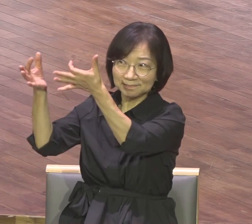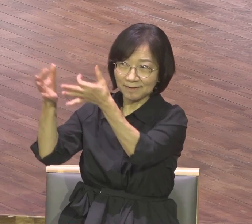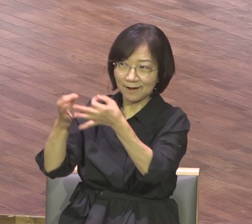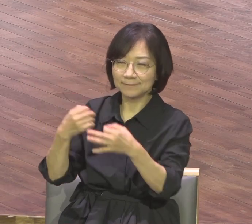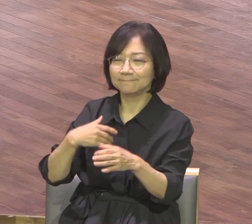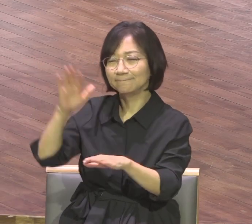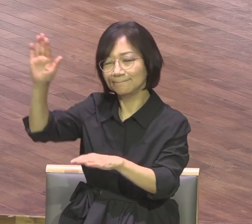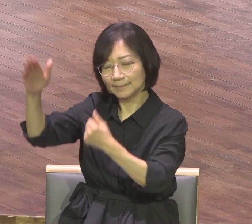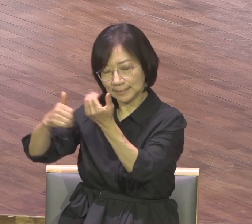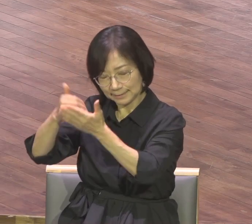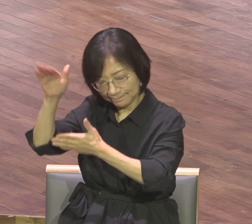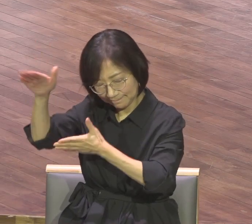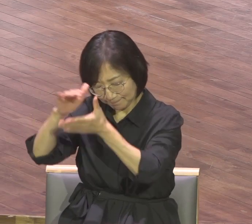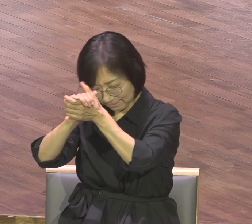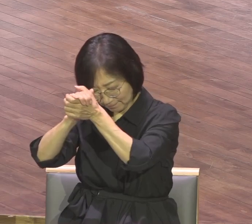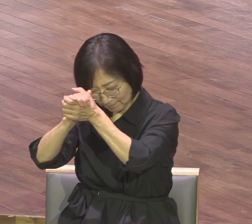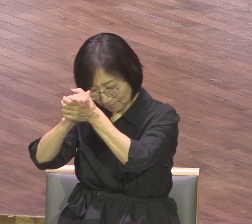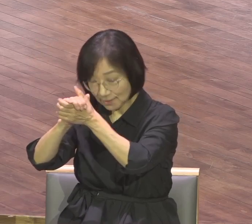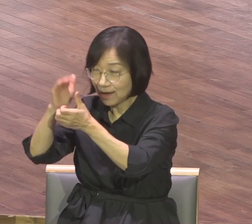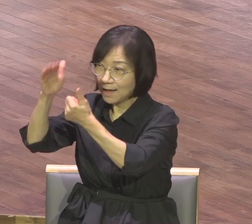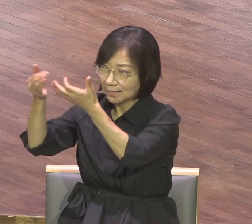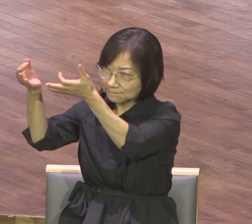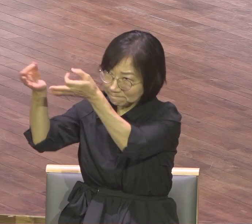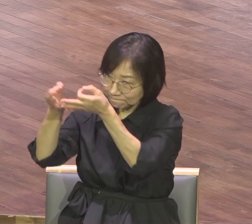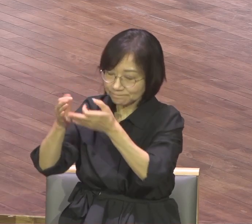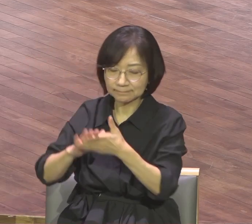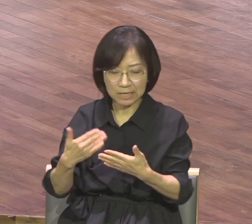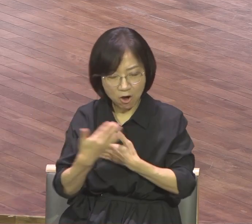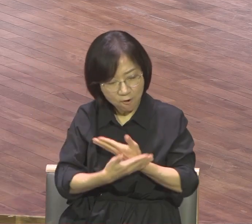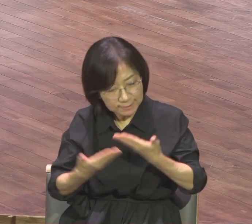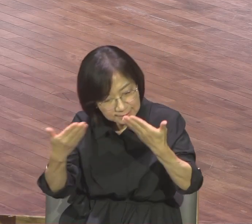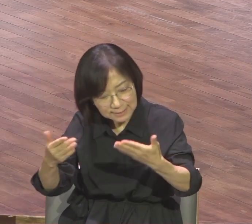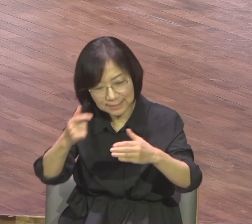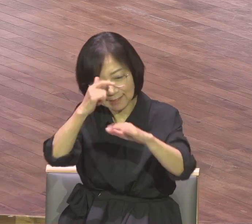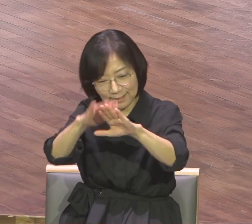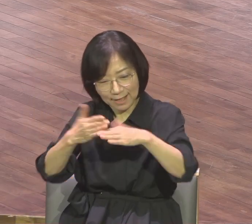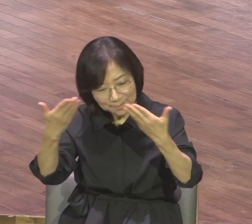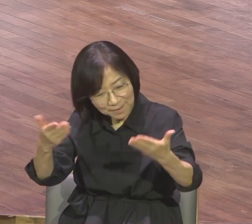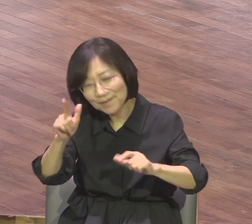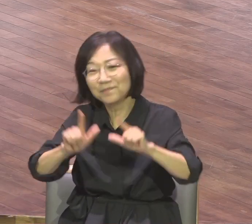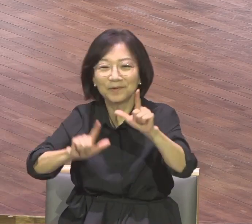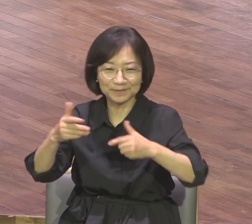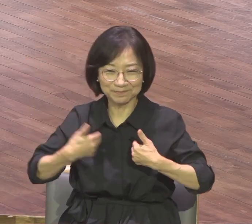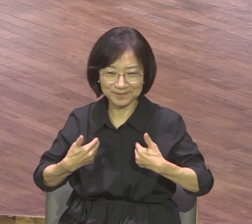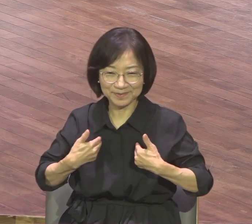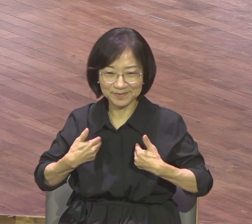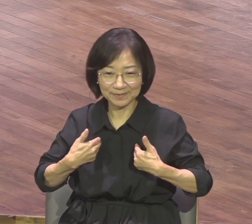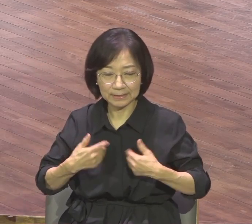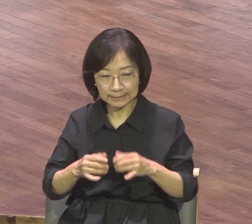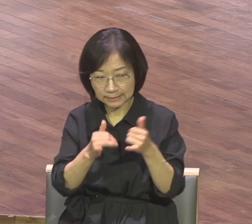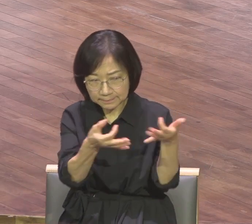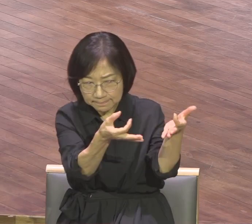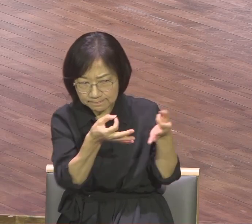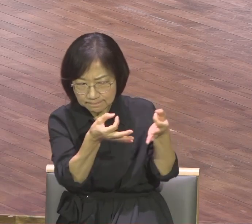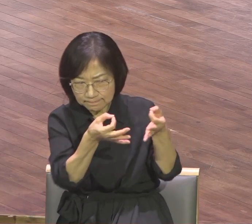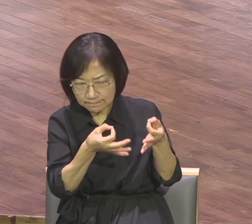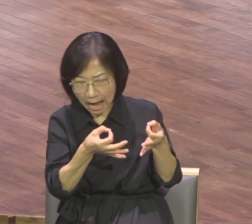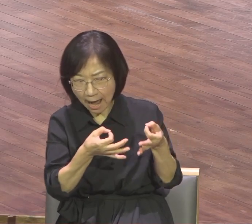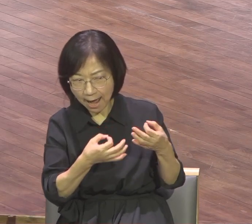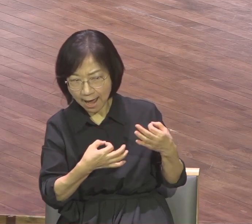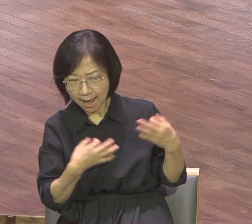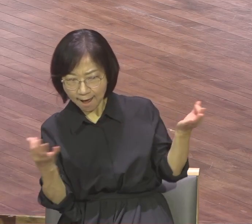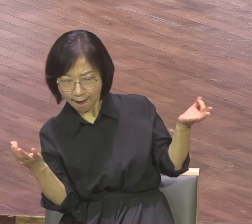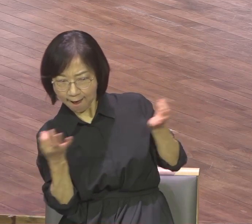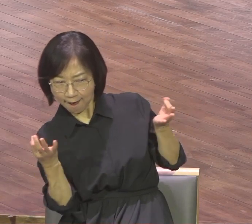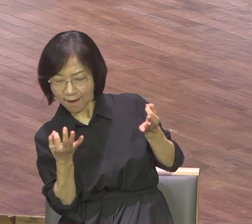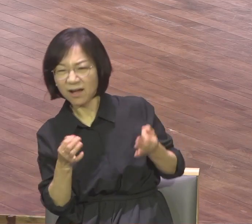하나님 앞에서 헌신하고 하나님 앞에서 예배하고 아멘. 하나님 앞에 사람이 나를 어떻게 볼 것인가 그건 2차적인